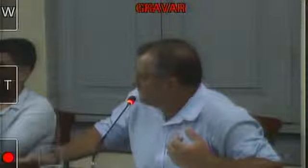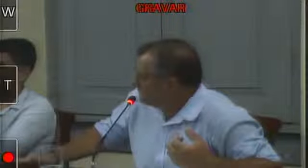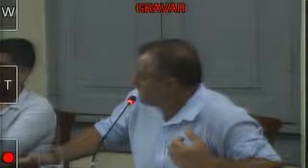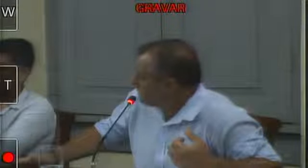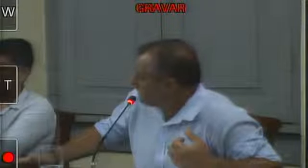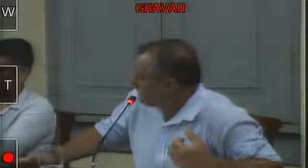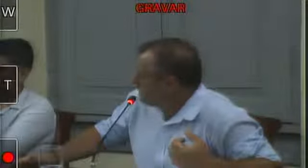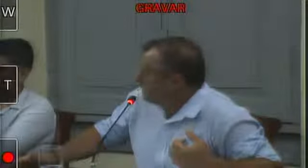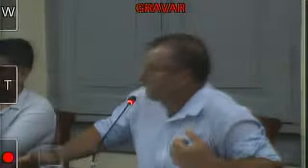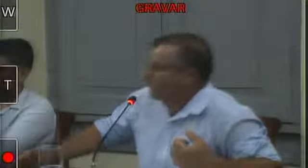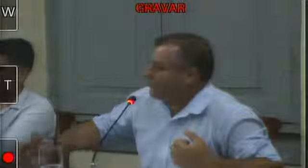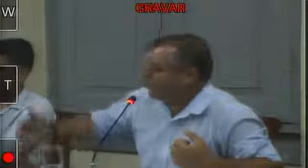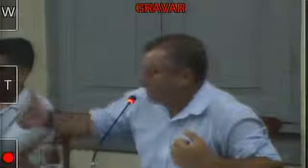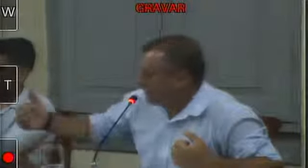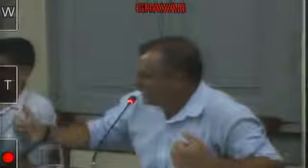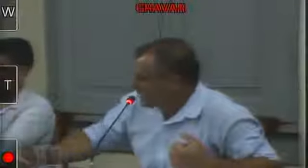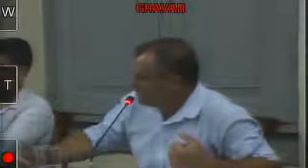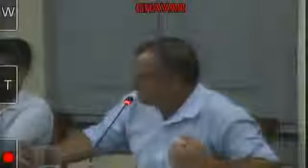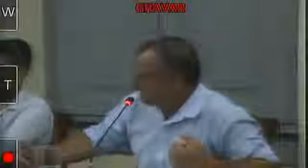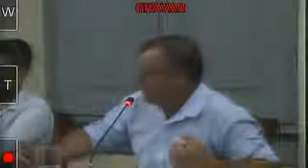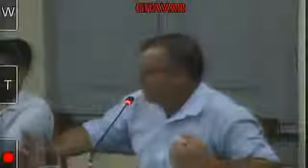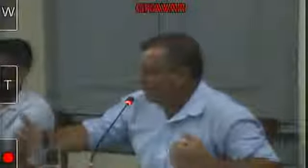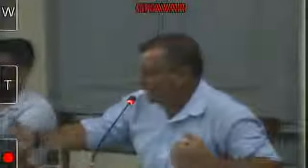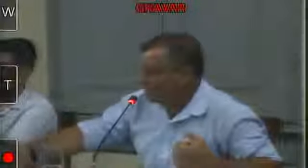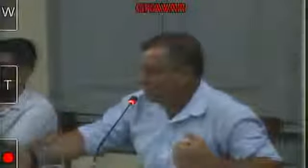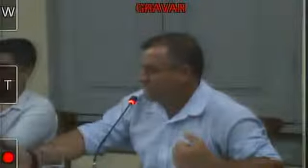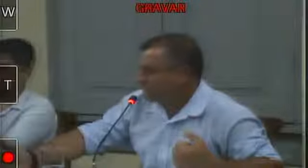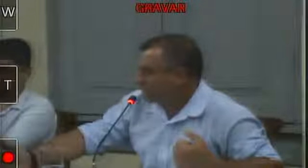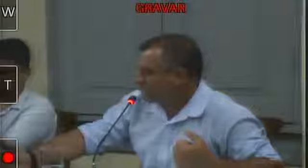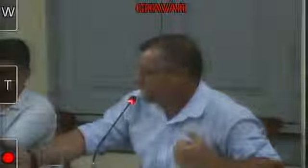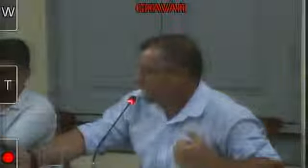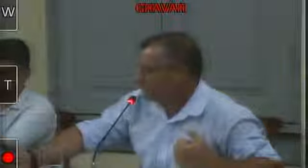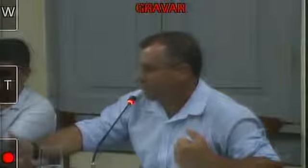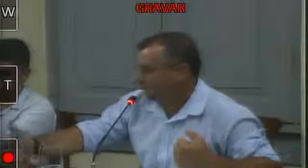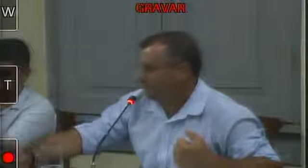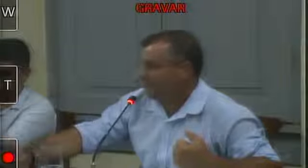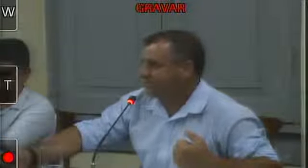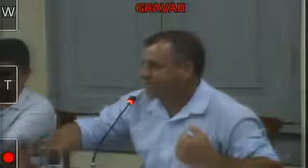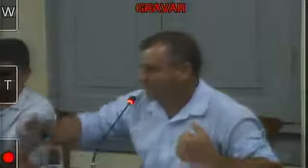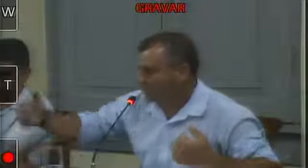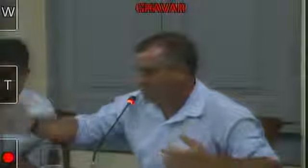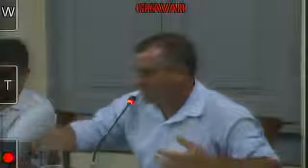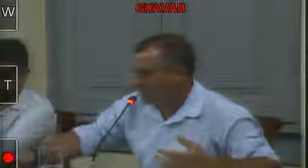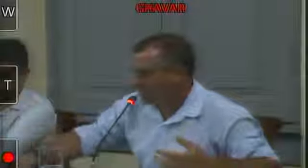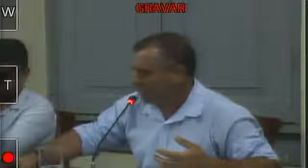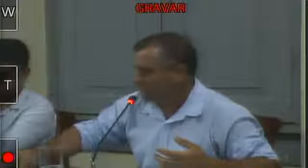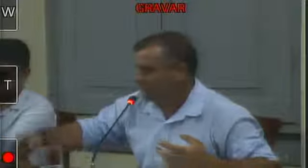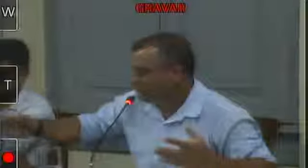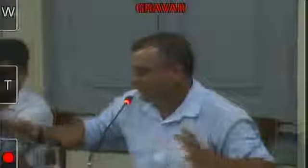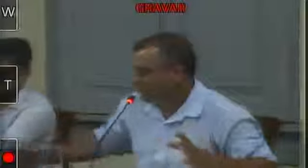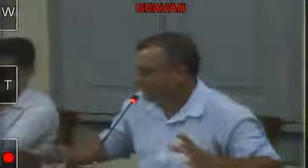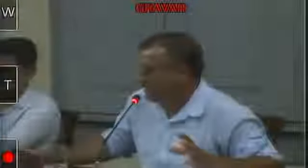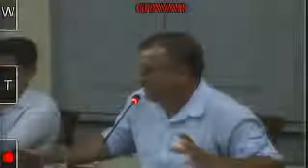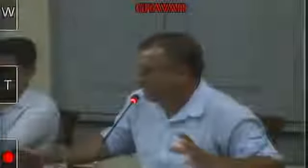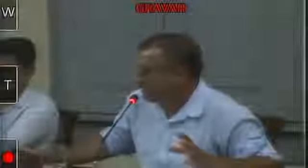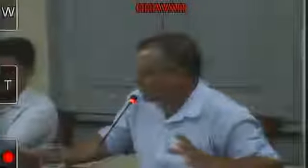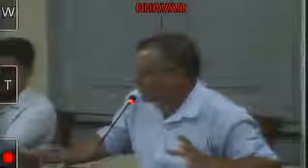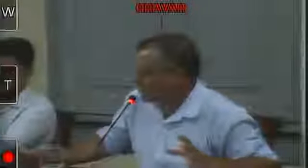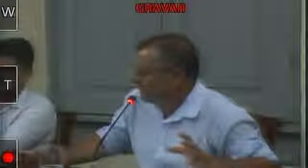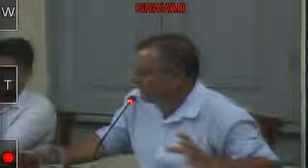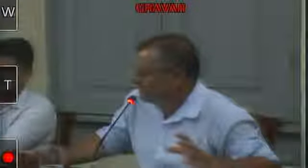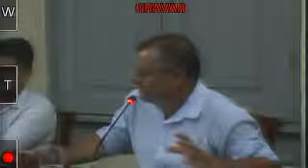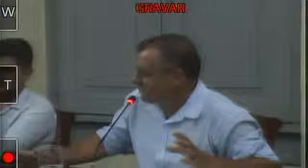fiscal em Santa Isabel, e novamente eu agradeço, porque eu peço os apoios lá de guarda municipal quando tem alguma coisa, nunca ninguém